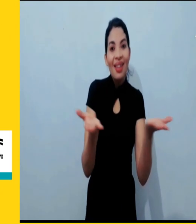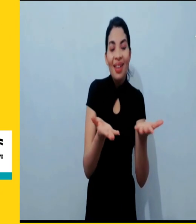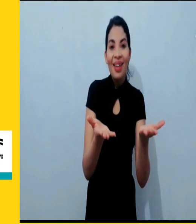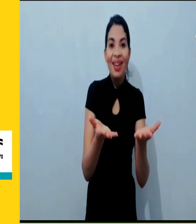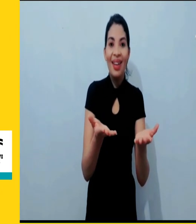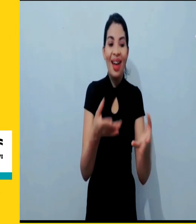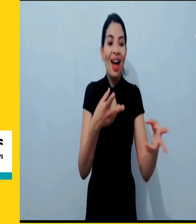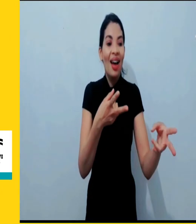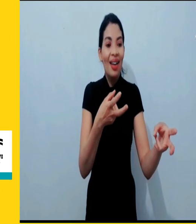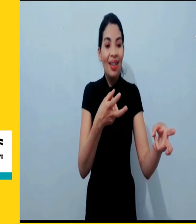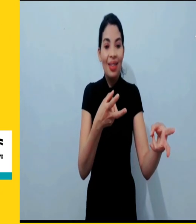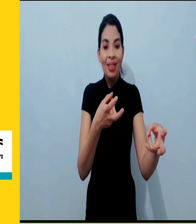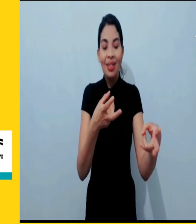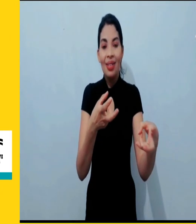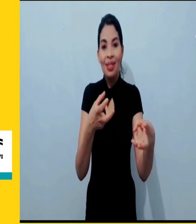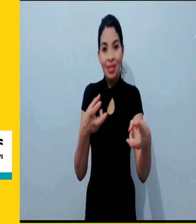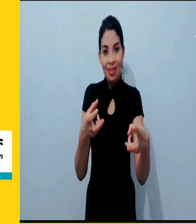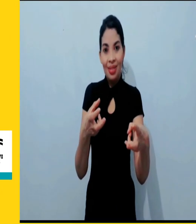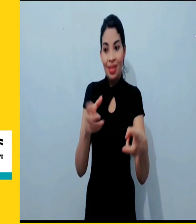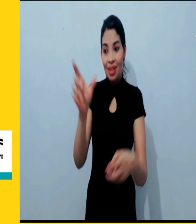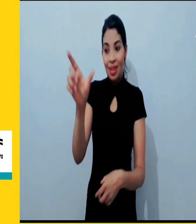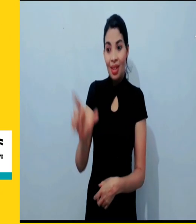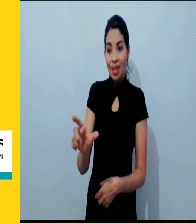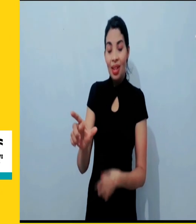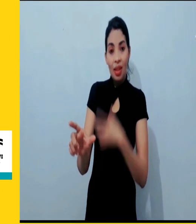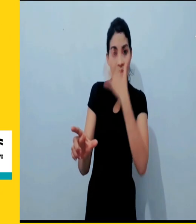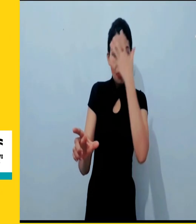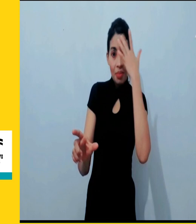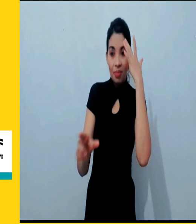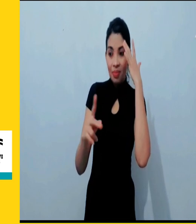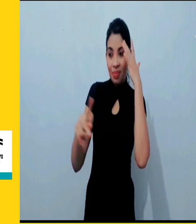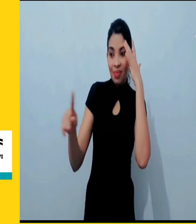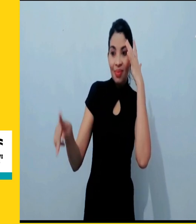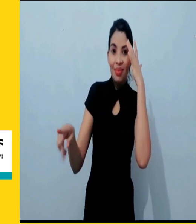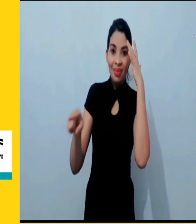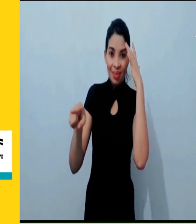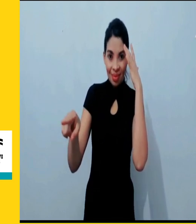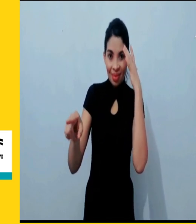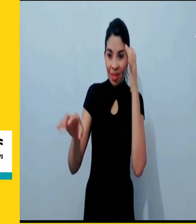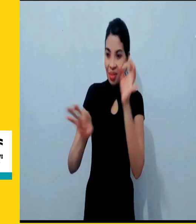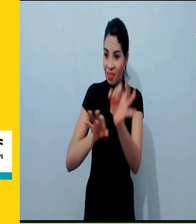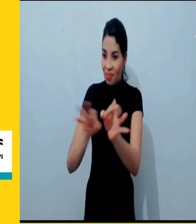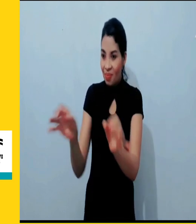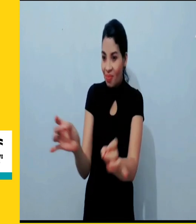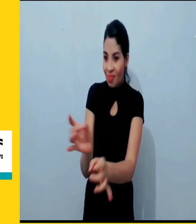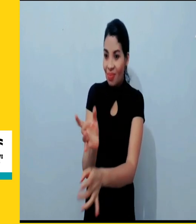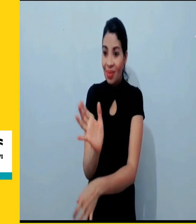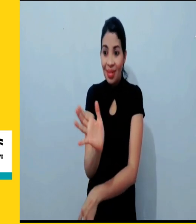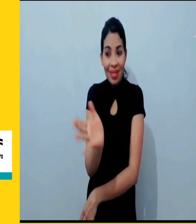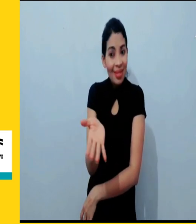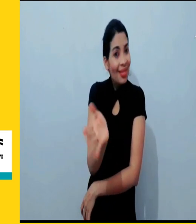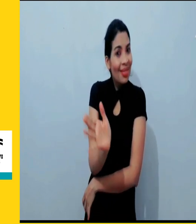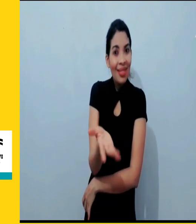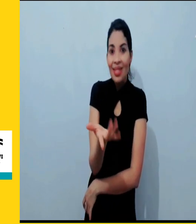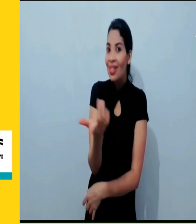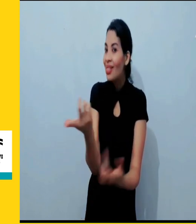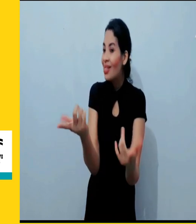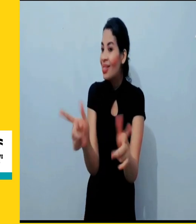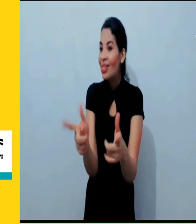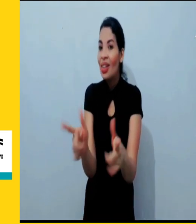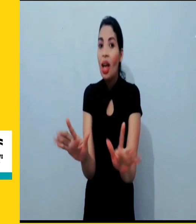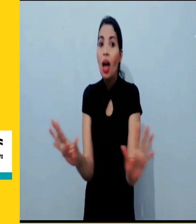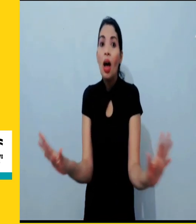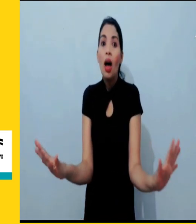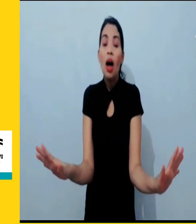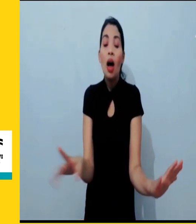Diante deste contexto, percebe-se que, se os professores não estão preparados para atender à proposta da